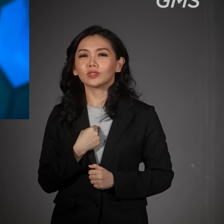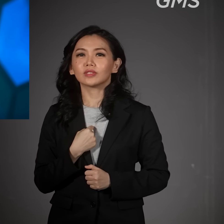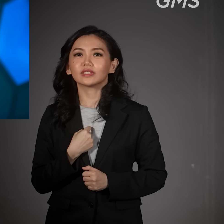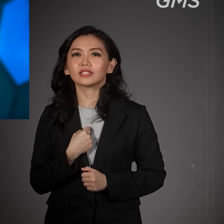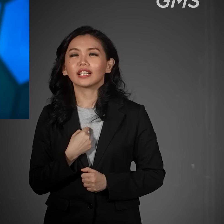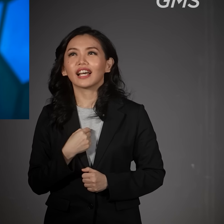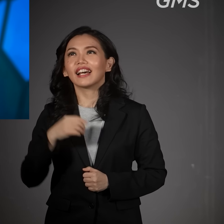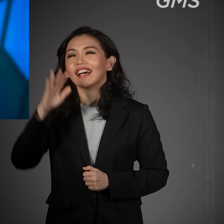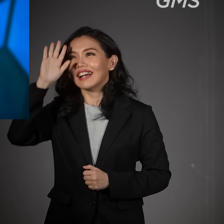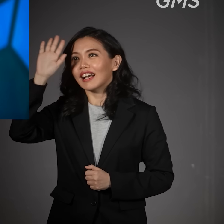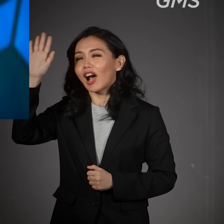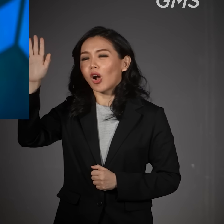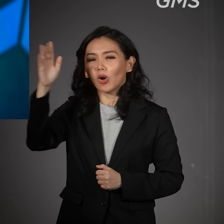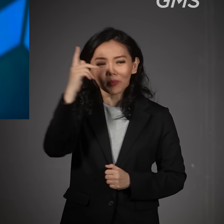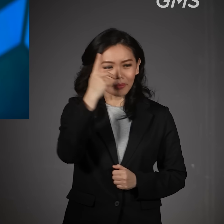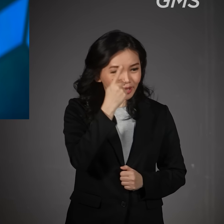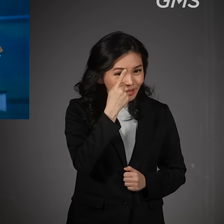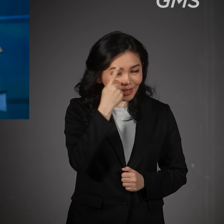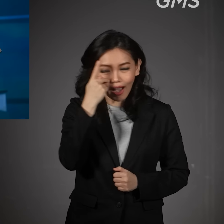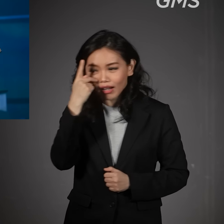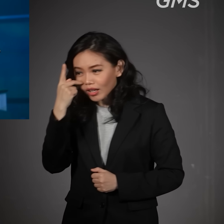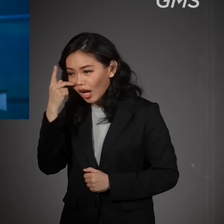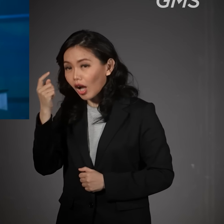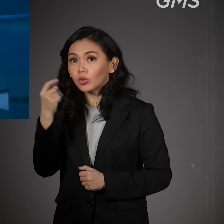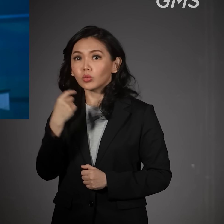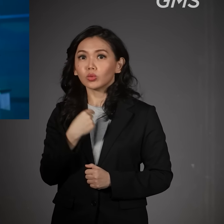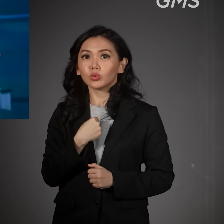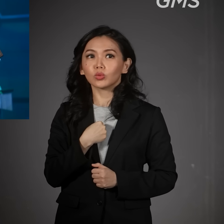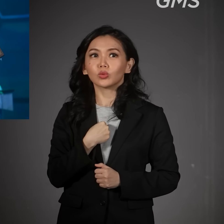Kau menjagaku,